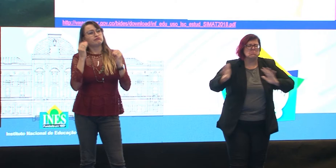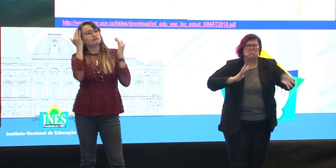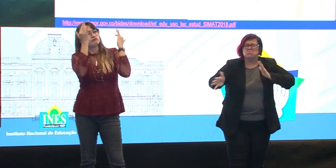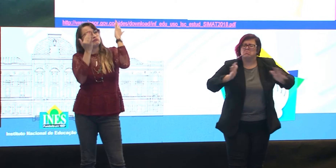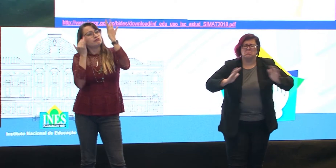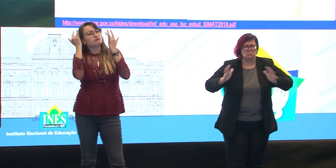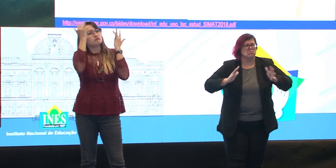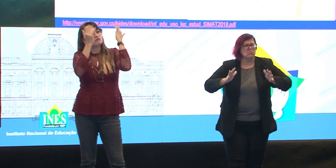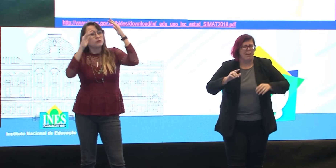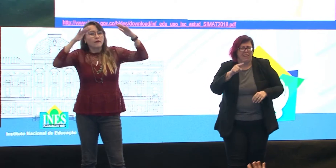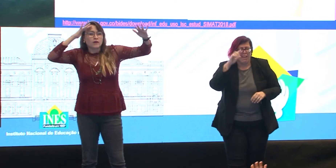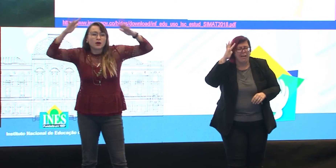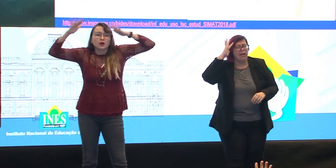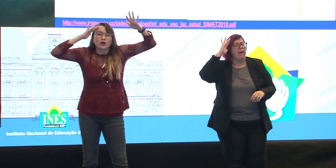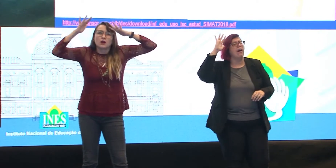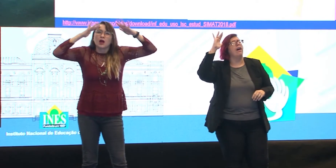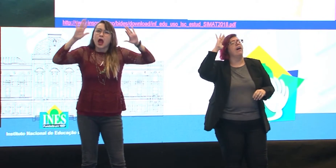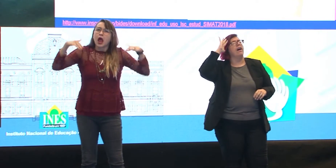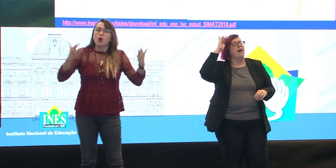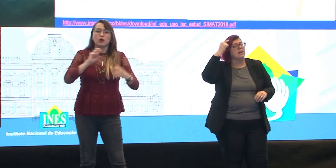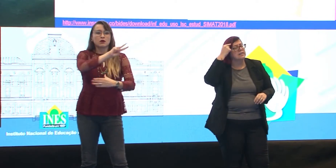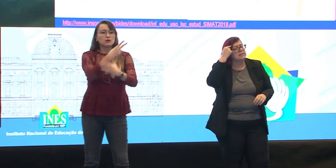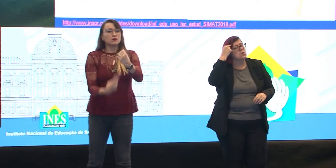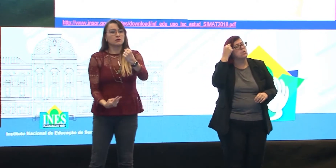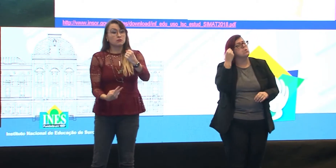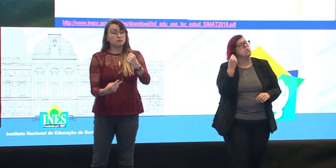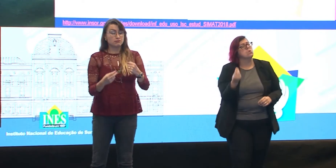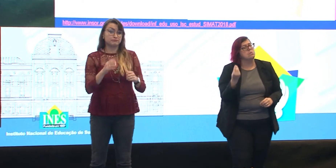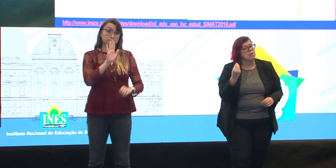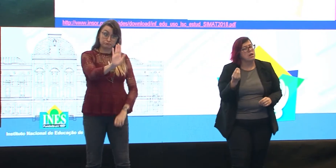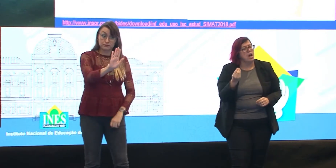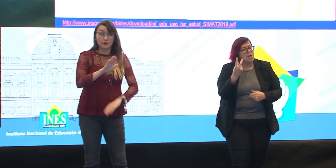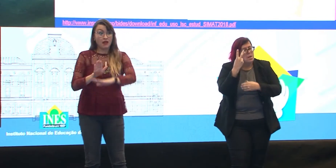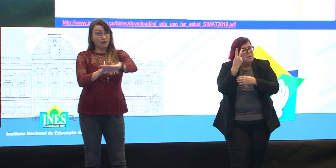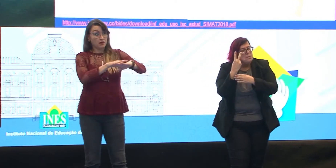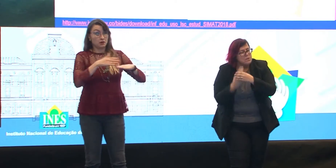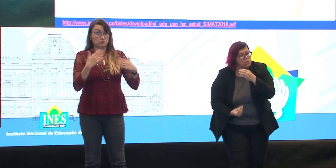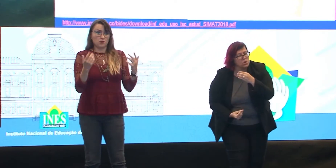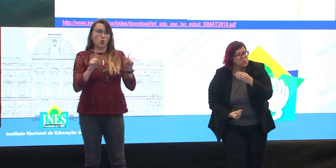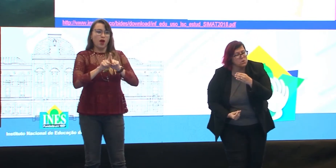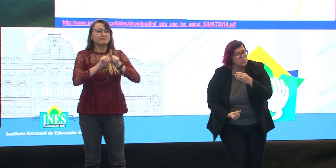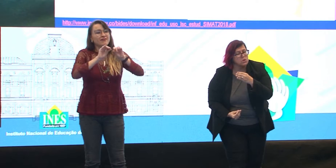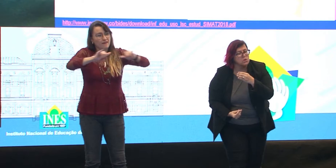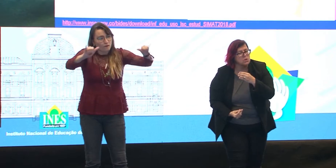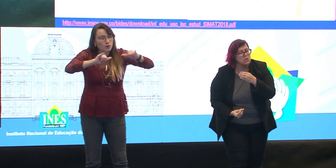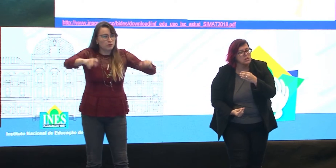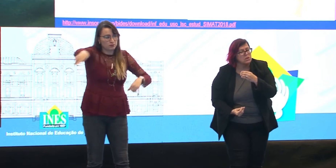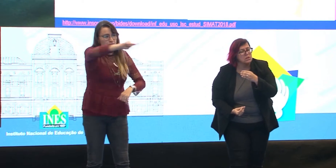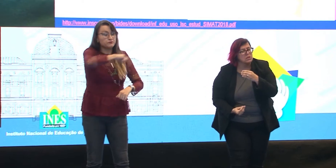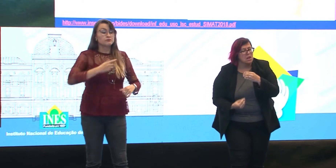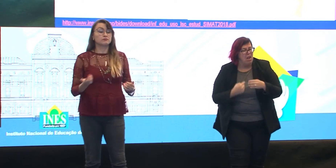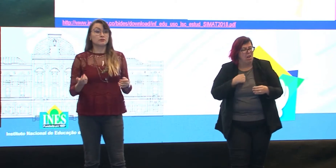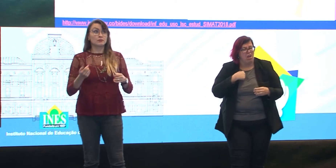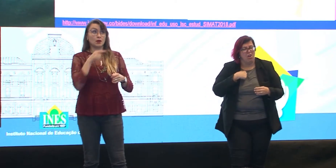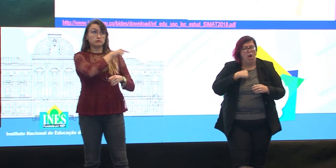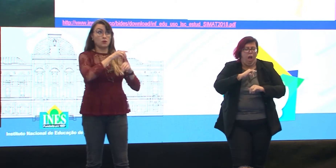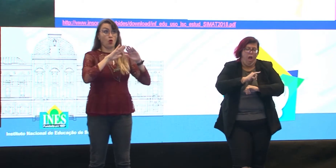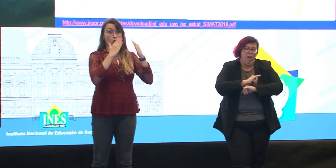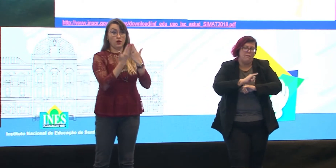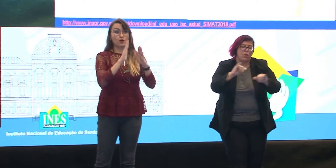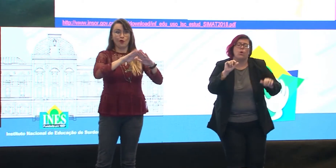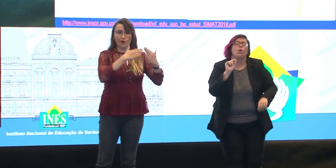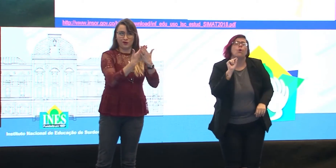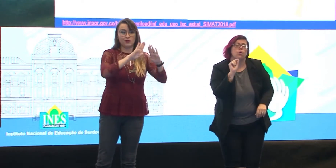alta densidade de uma população surda sinalizante e que se pretende ser